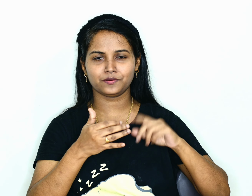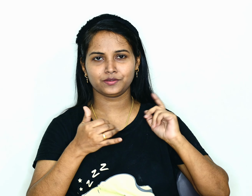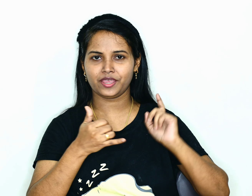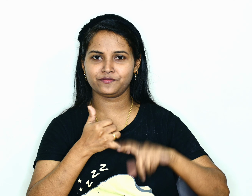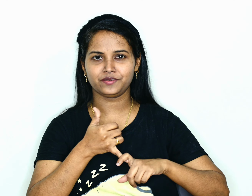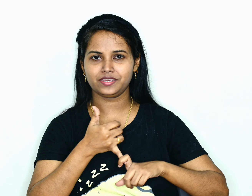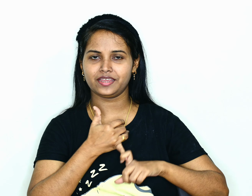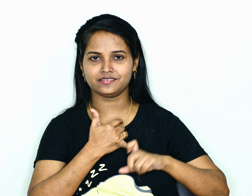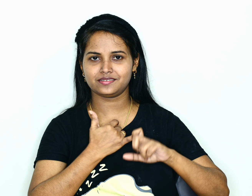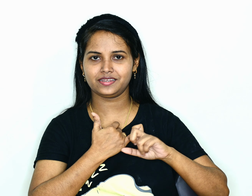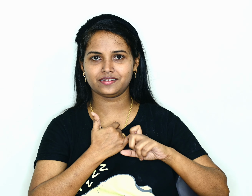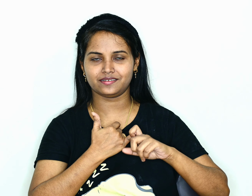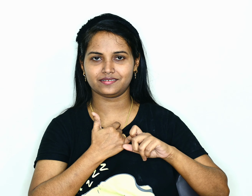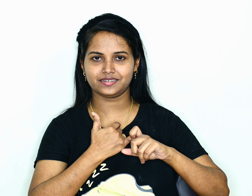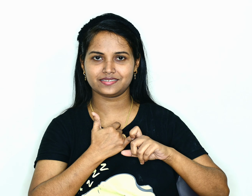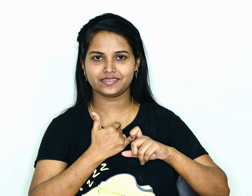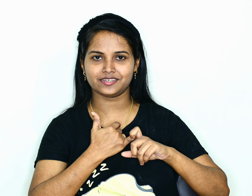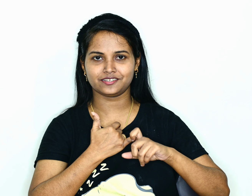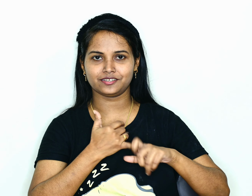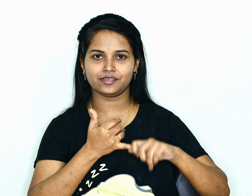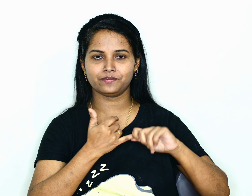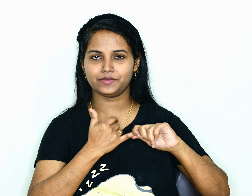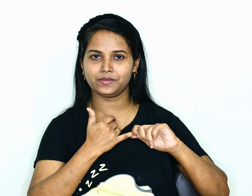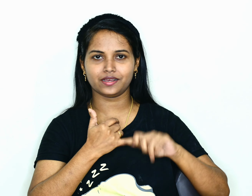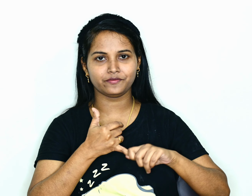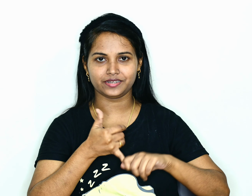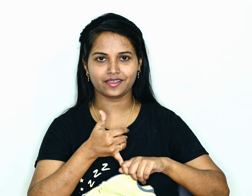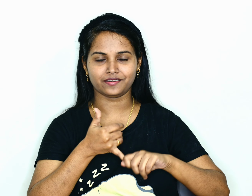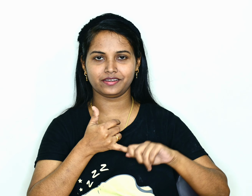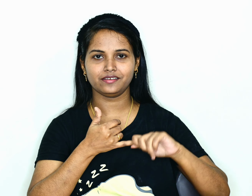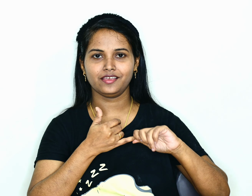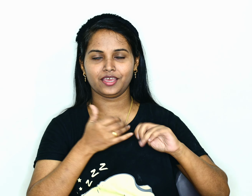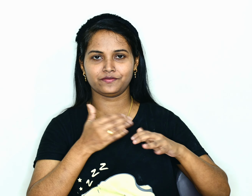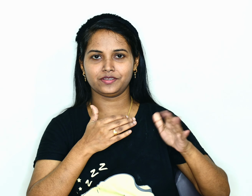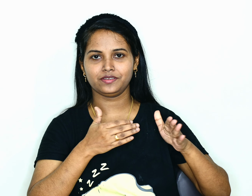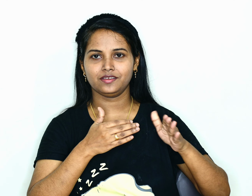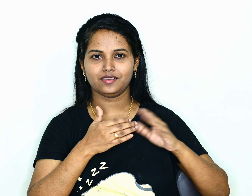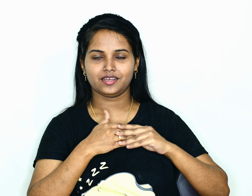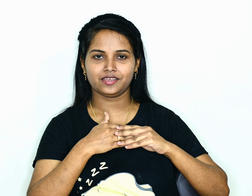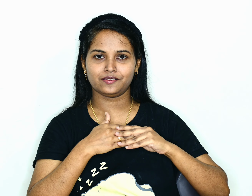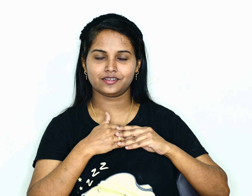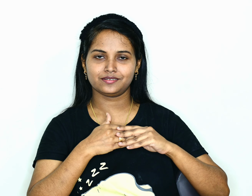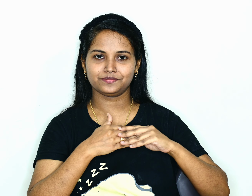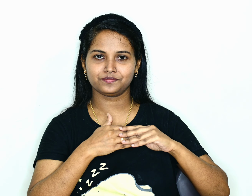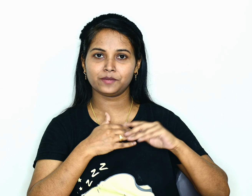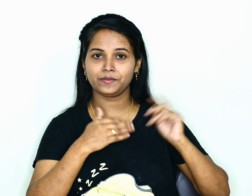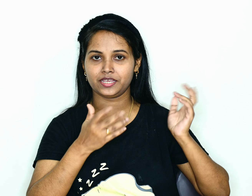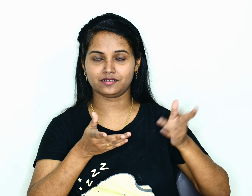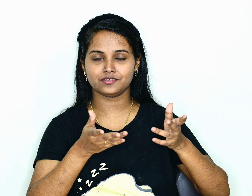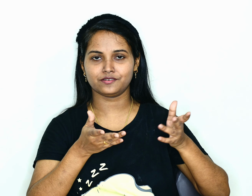हुआ तो एवरी वीक NST टेस्ट किया जाता था, बेबी का फीटल हार्ट रेट एवरी वीक। और तभी भी एक